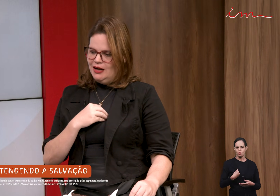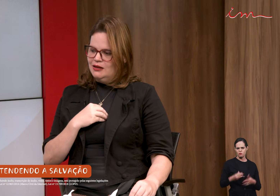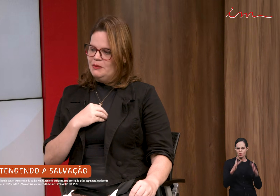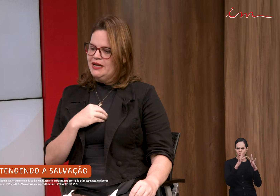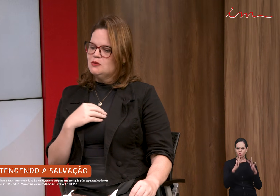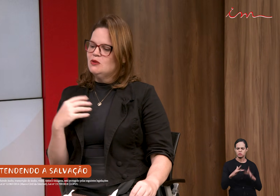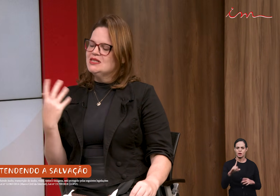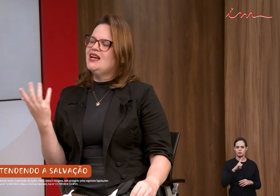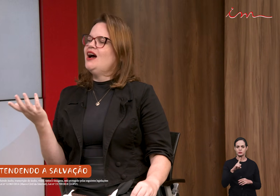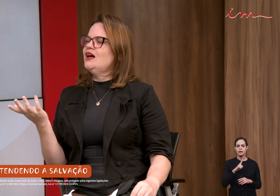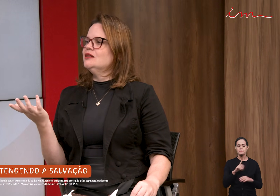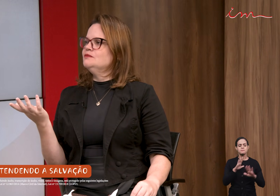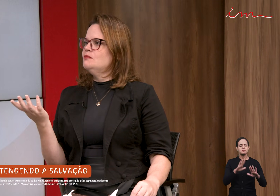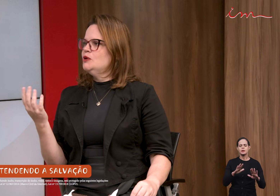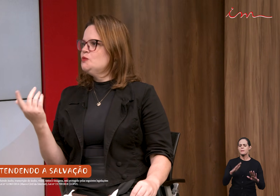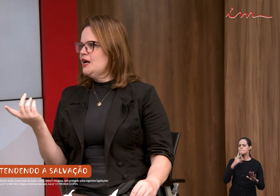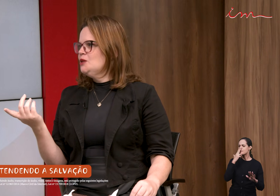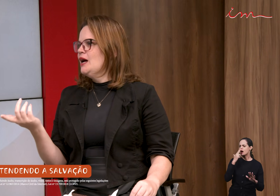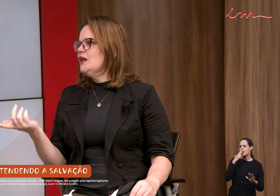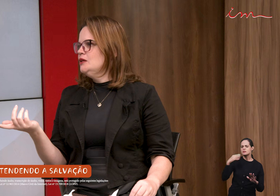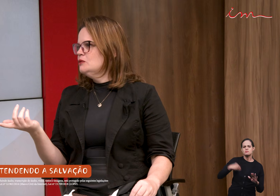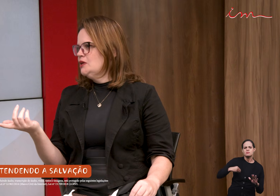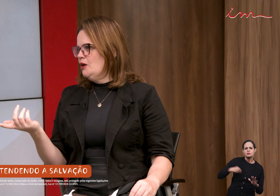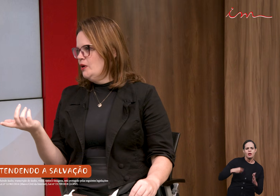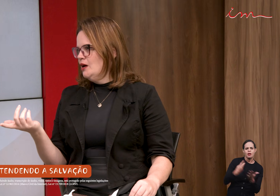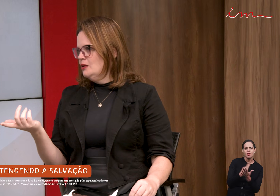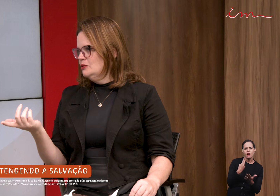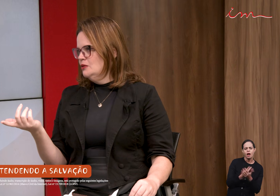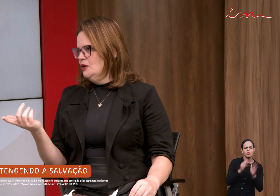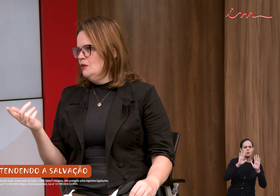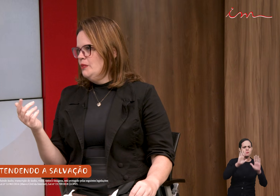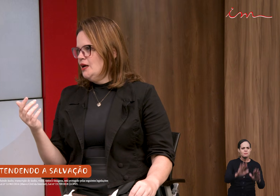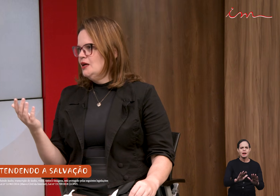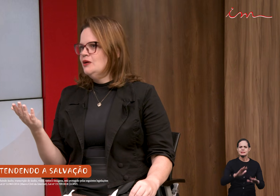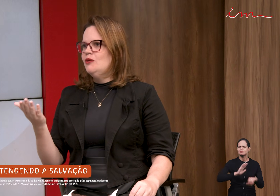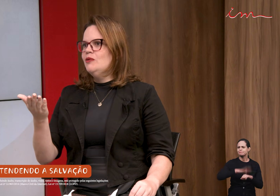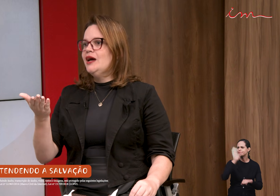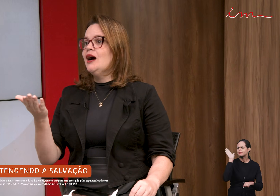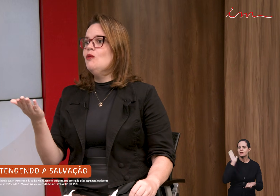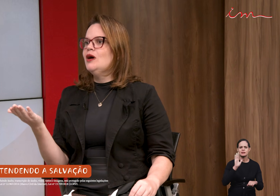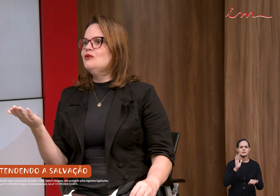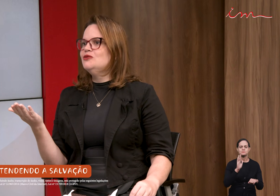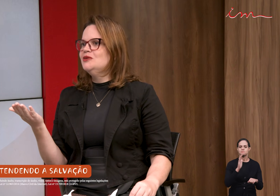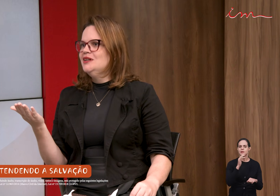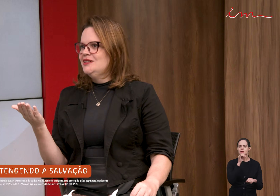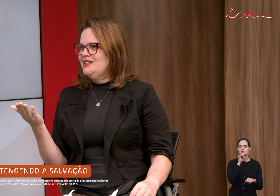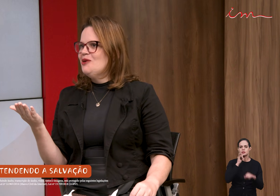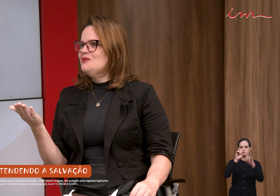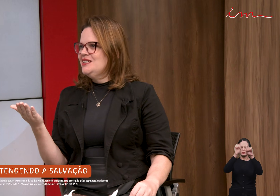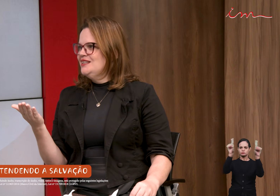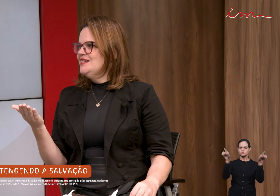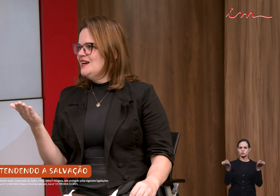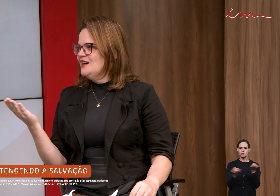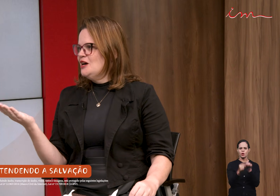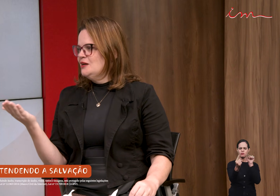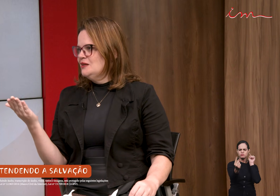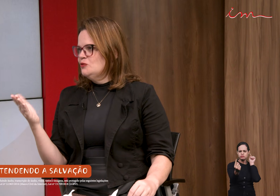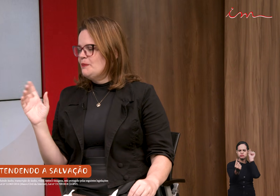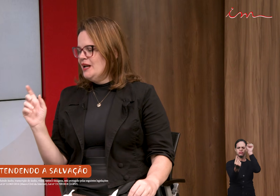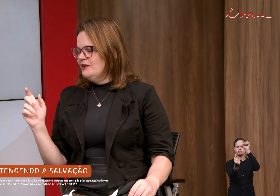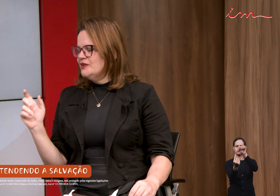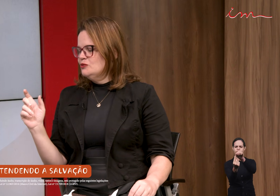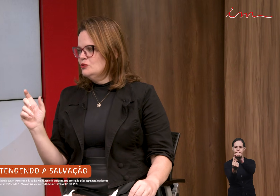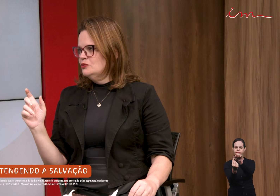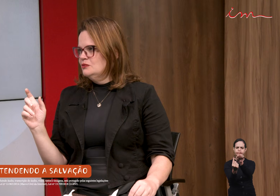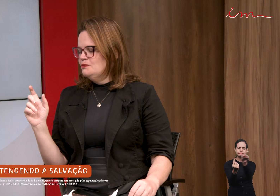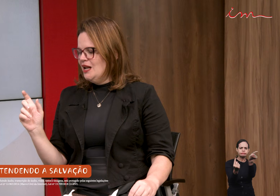do pecado, parece uma coisa errada, mas o pecado é além do que é o errado. O pecado é o errar o alvo, que é o que